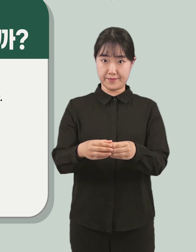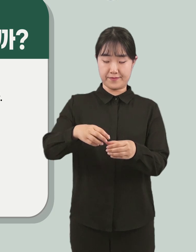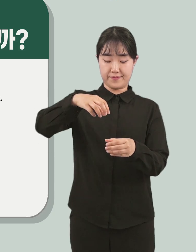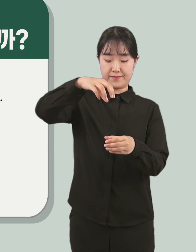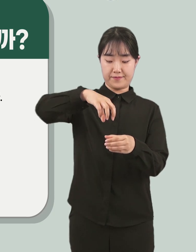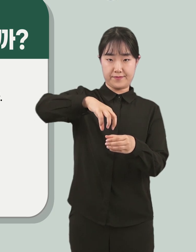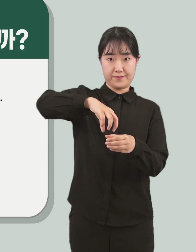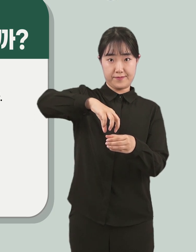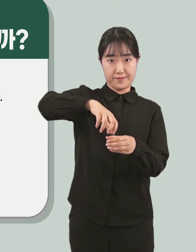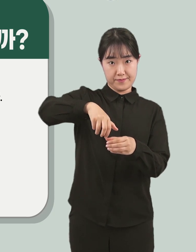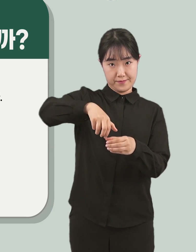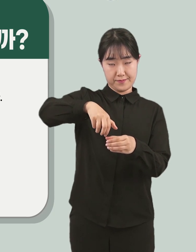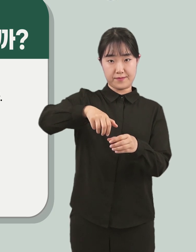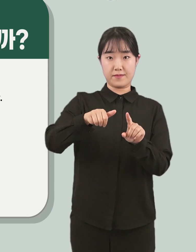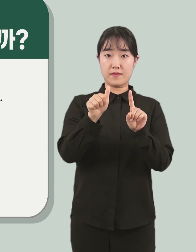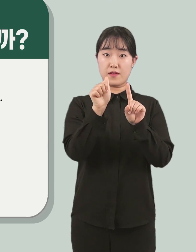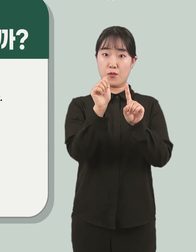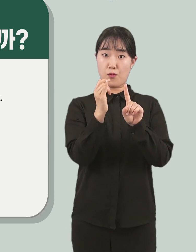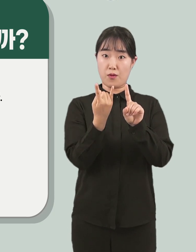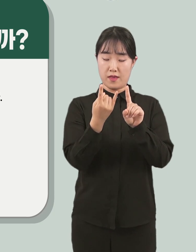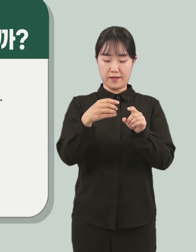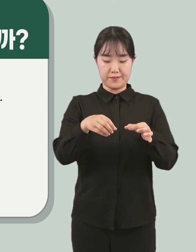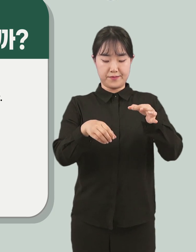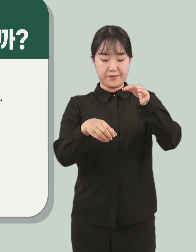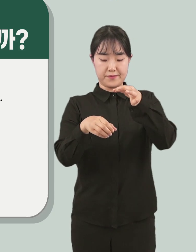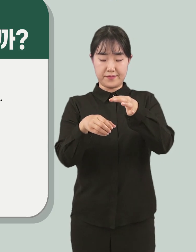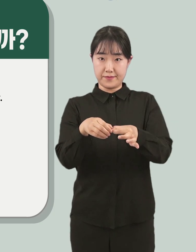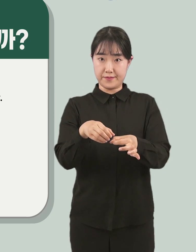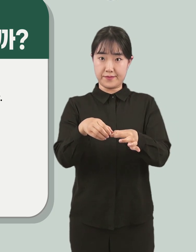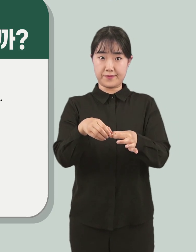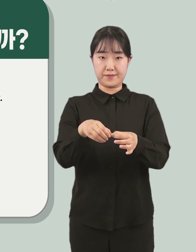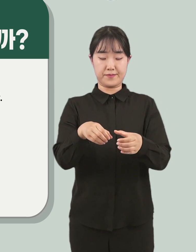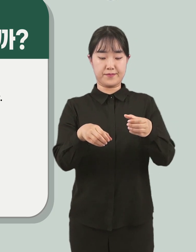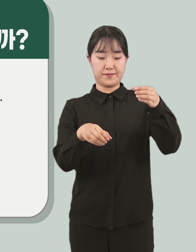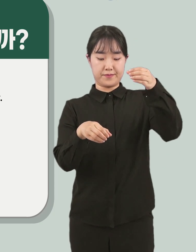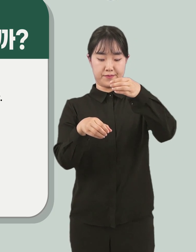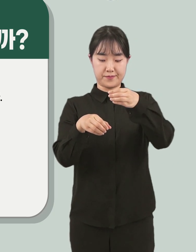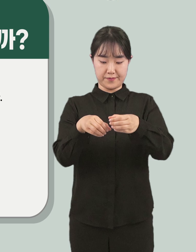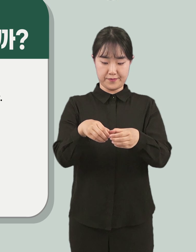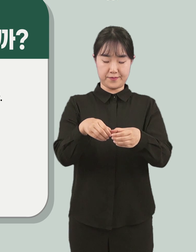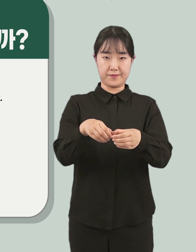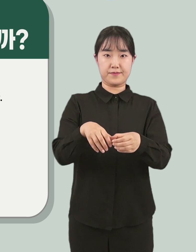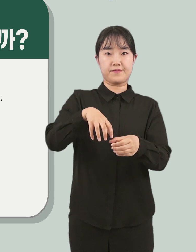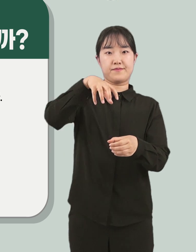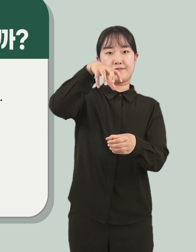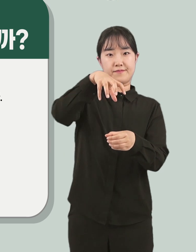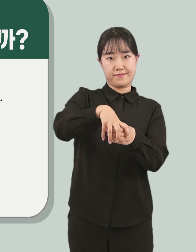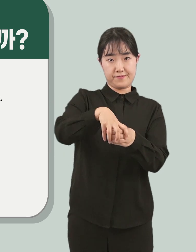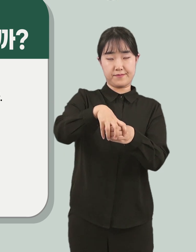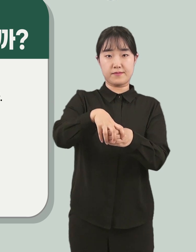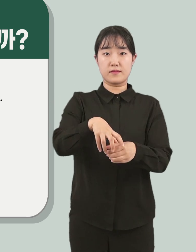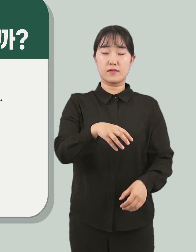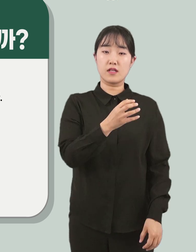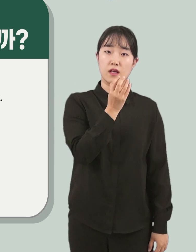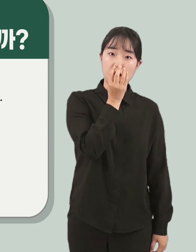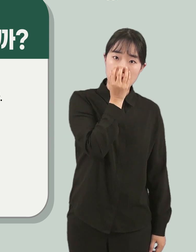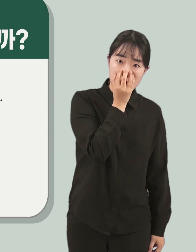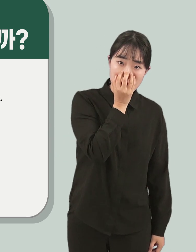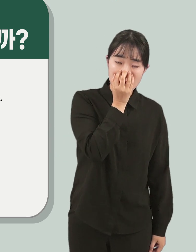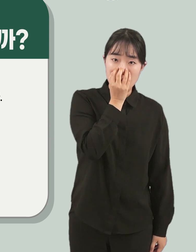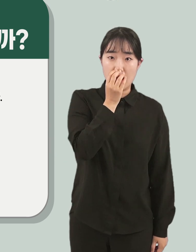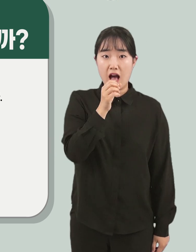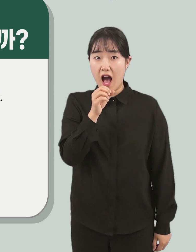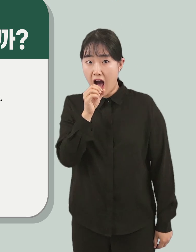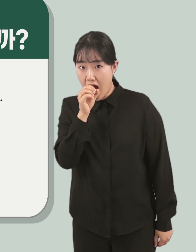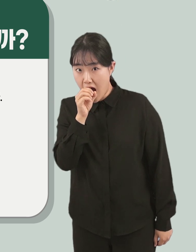의료기기는 본체 커버, 약물 용기, 마스크 어댑터, 마우스피스, 마스크,